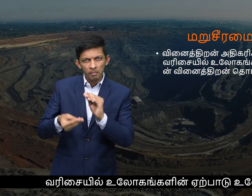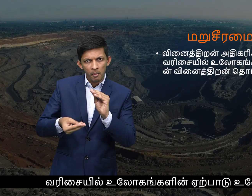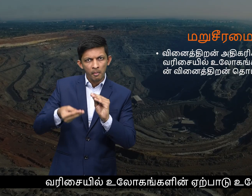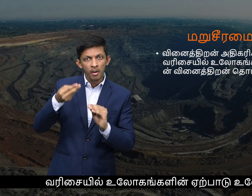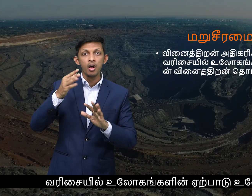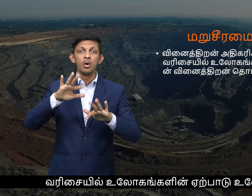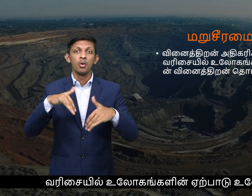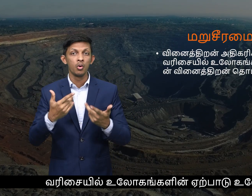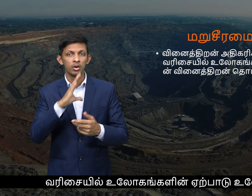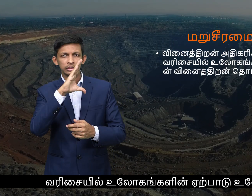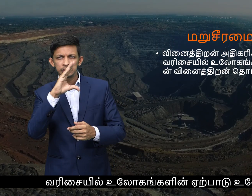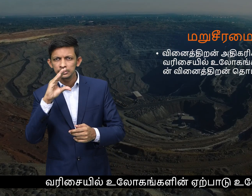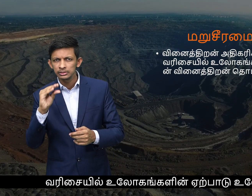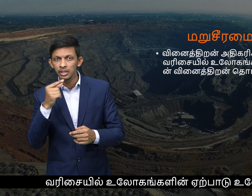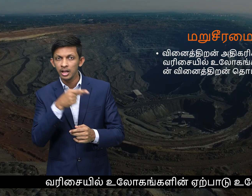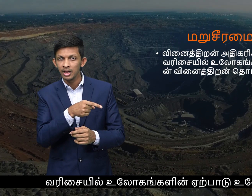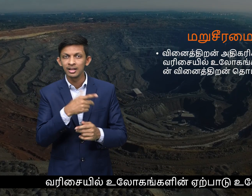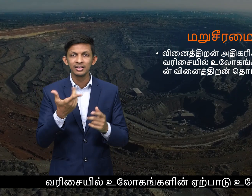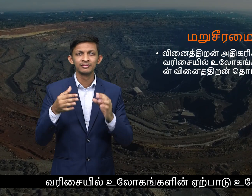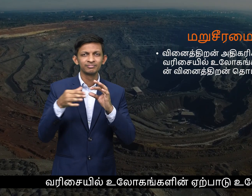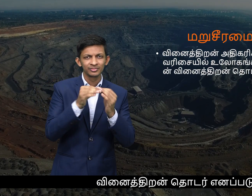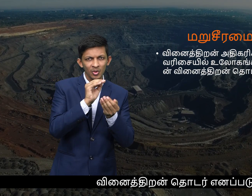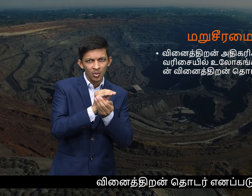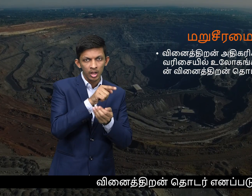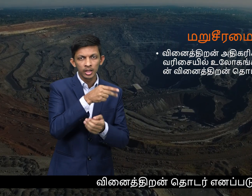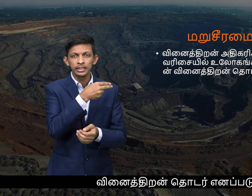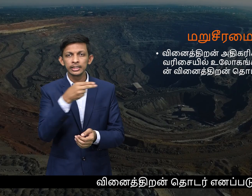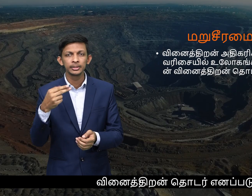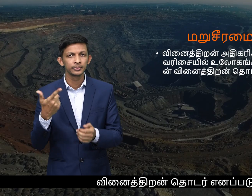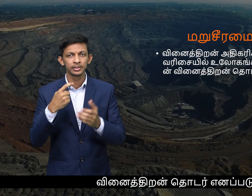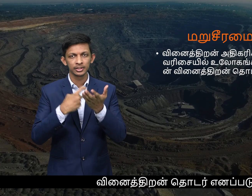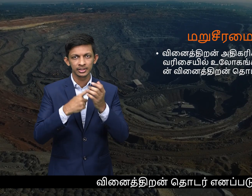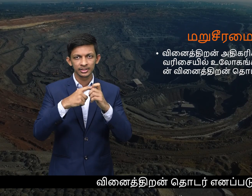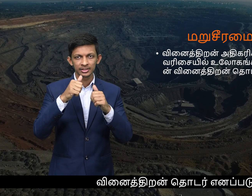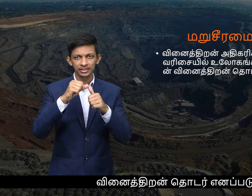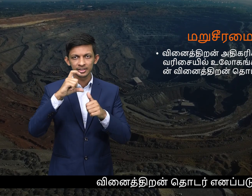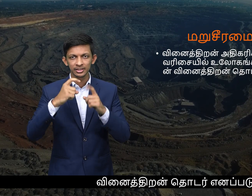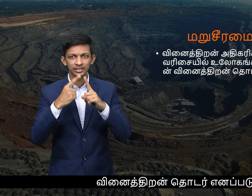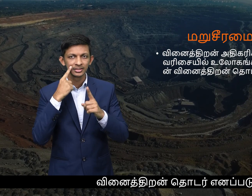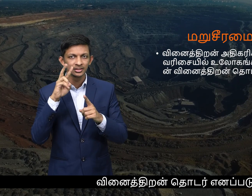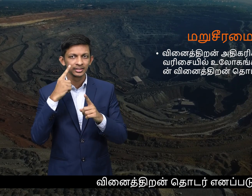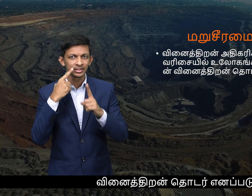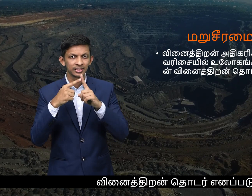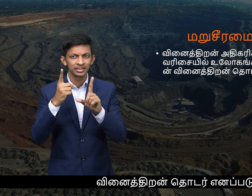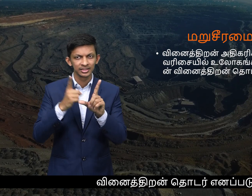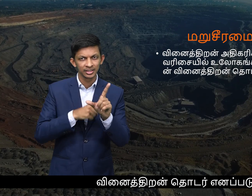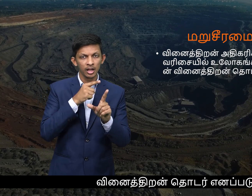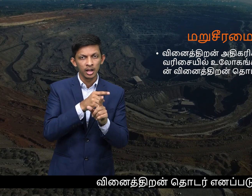குறையும் வரிசையில் உலோகங்களின் ஏற்பாடு உலோகங்களின் வினைத்திறன் தொடர் எனப்படும்.